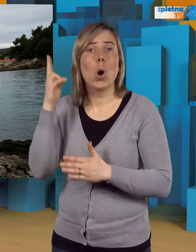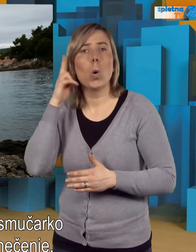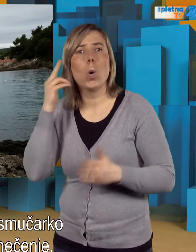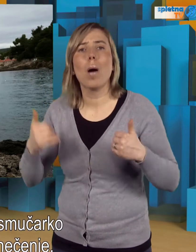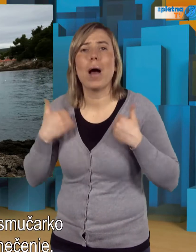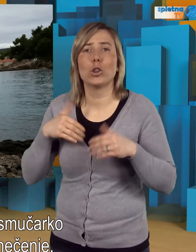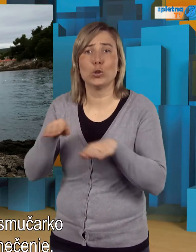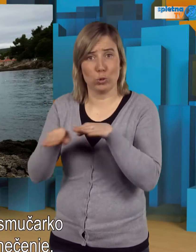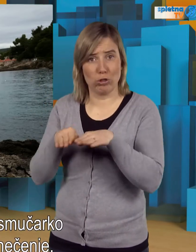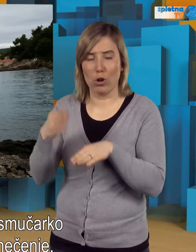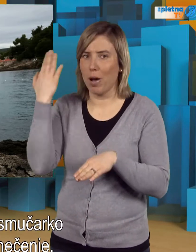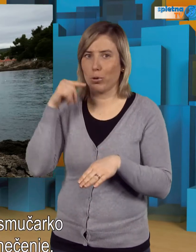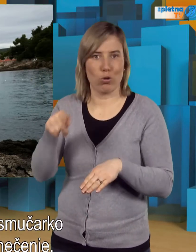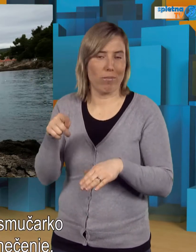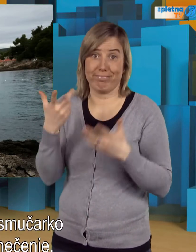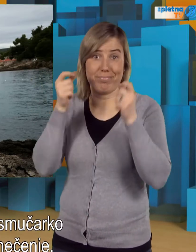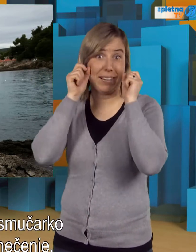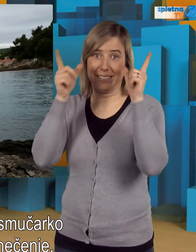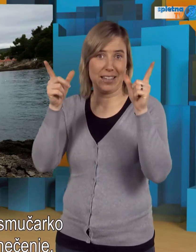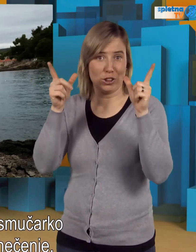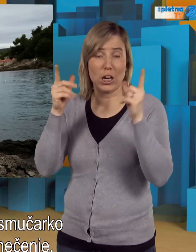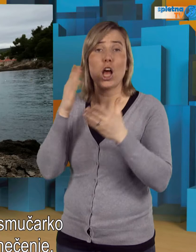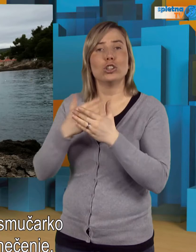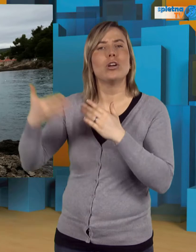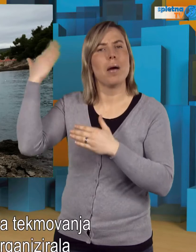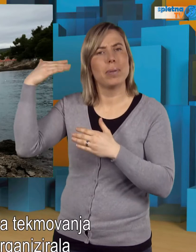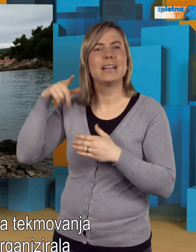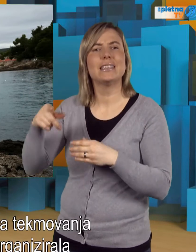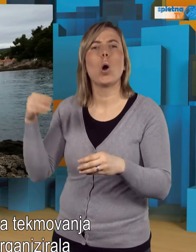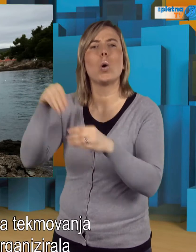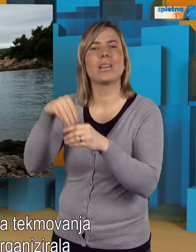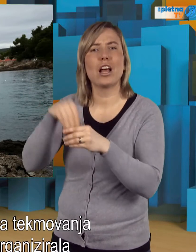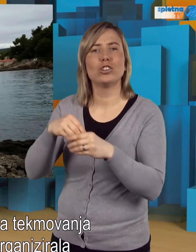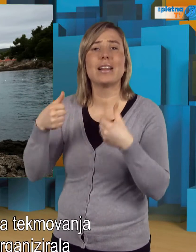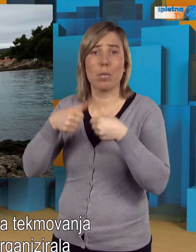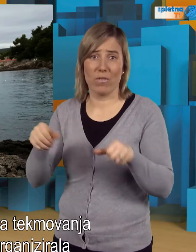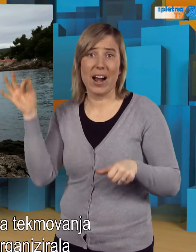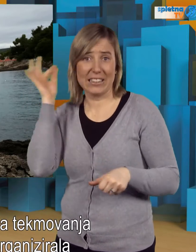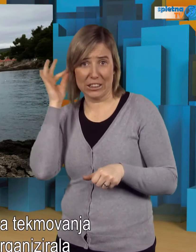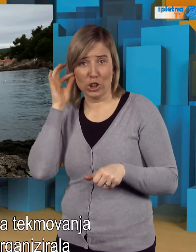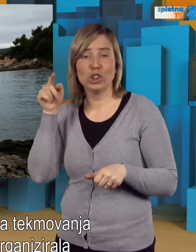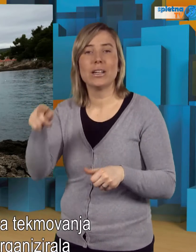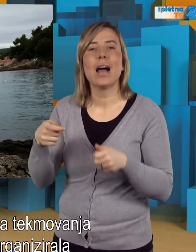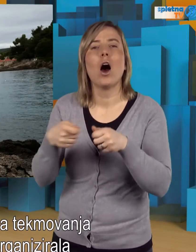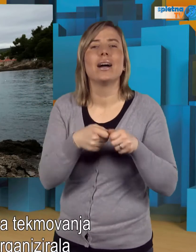gluho mlado smučarko je bilo to presenečenje. Že prej se je udeležila tekmovanja slišečih, ki ga je